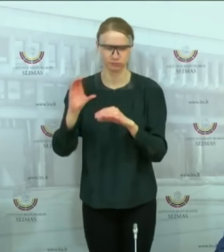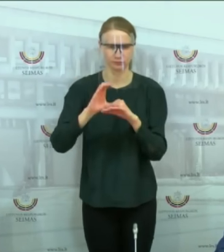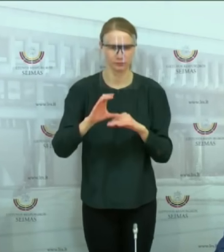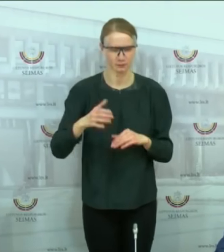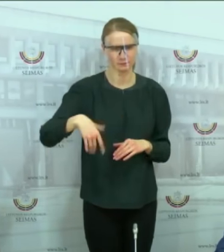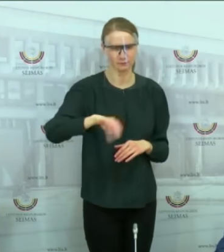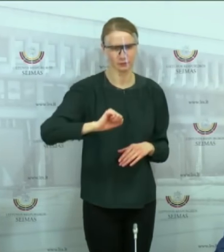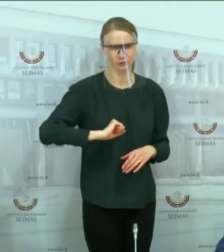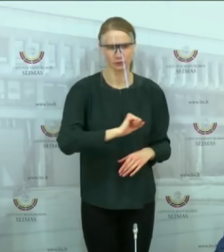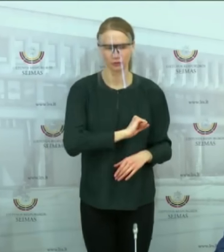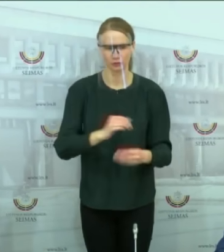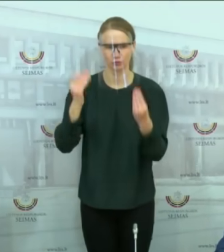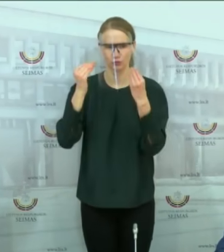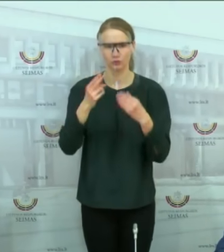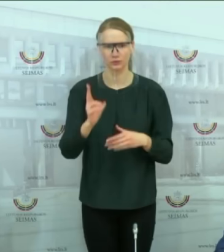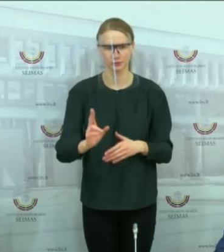priimti, nėra, ir tikrai